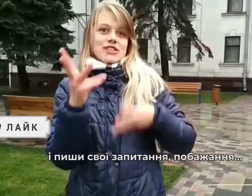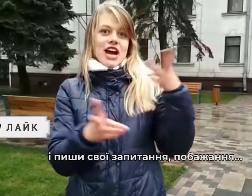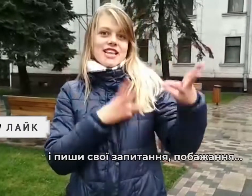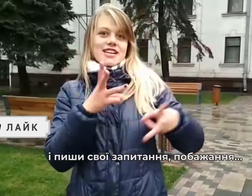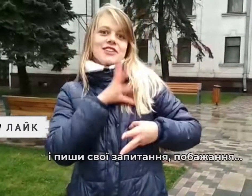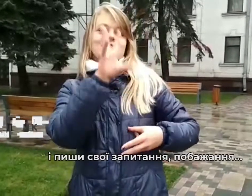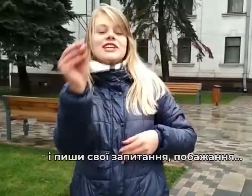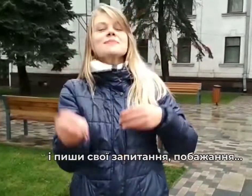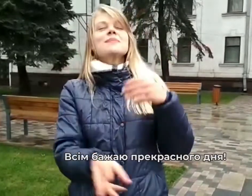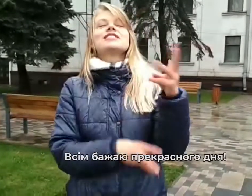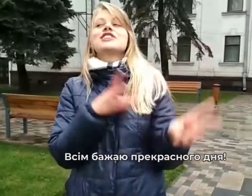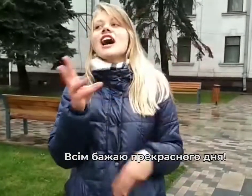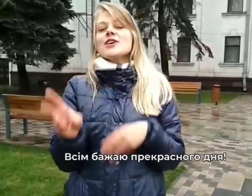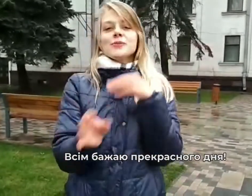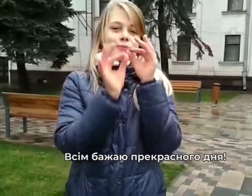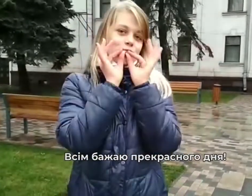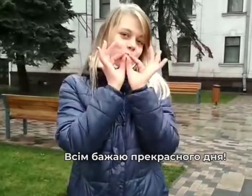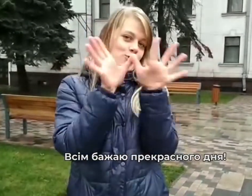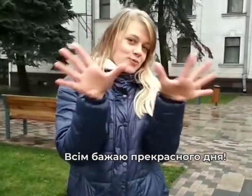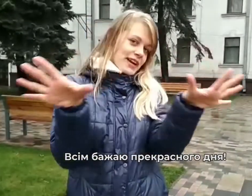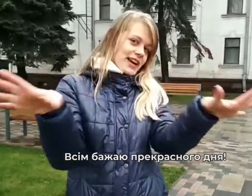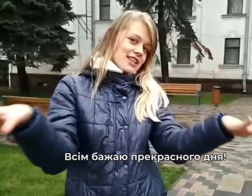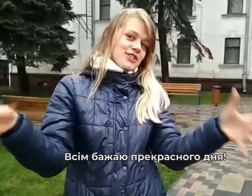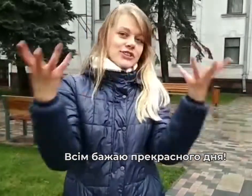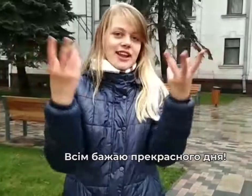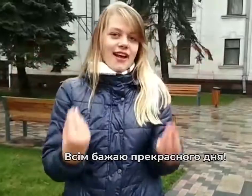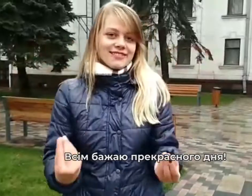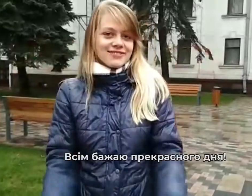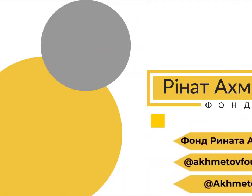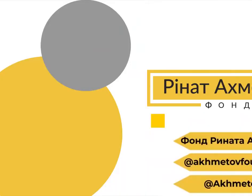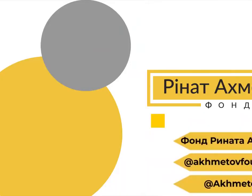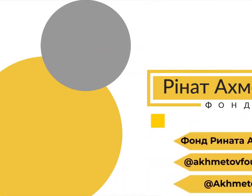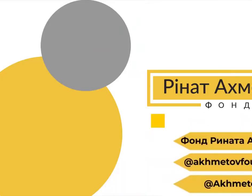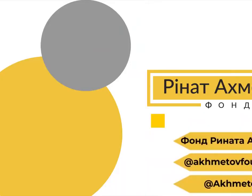побажання. Всім бажаю прекрасного дня!